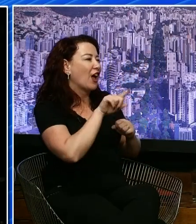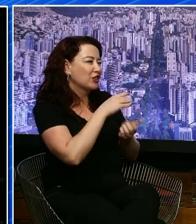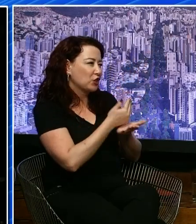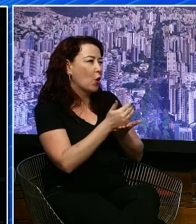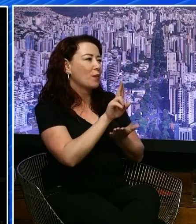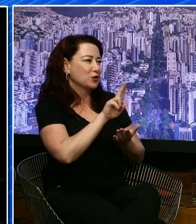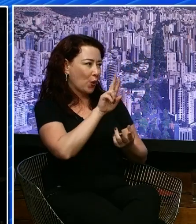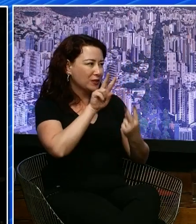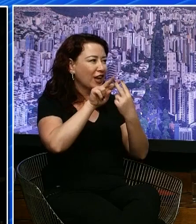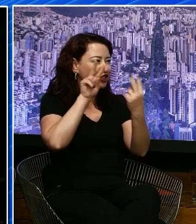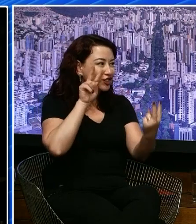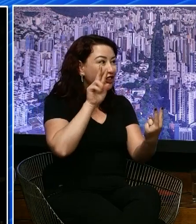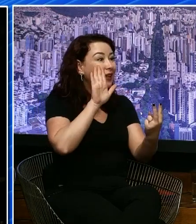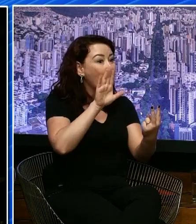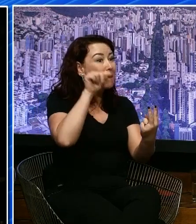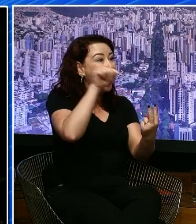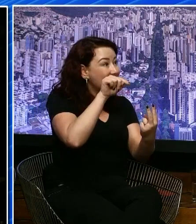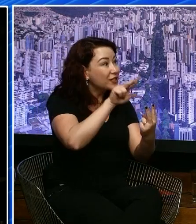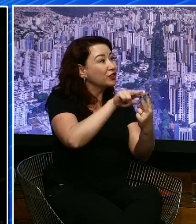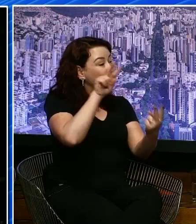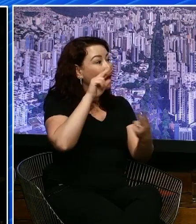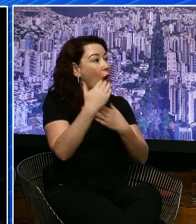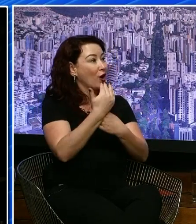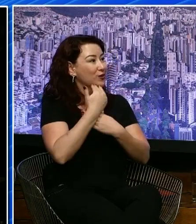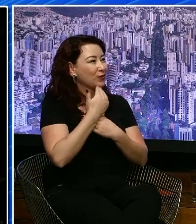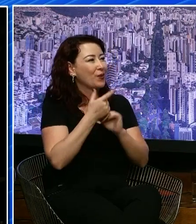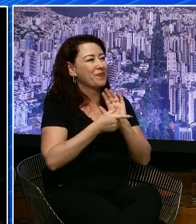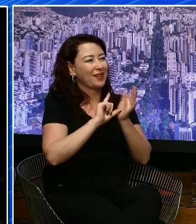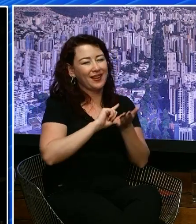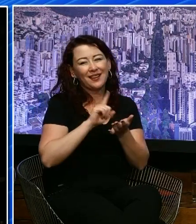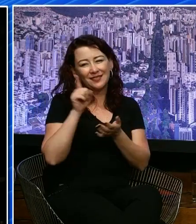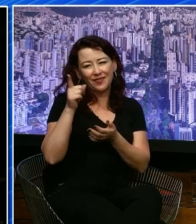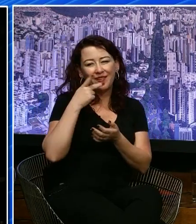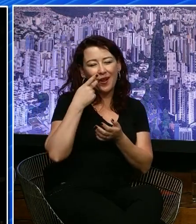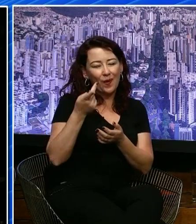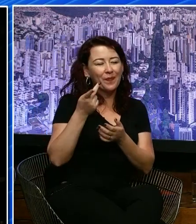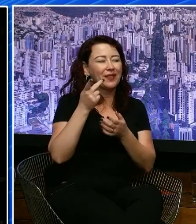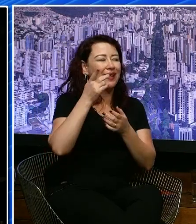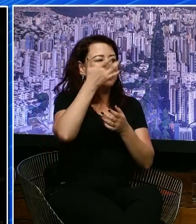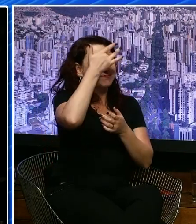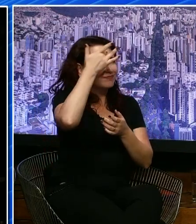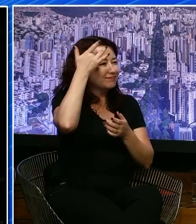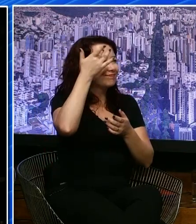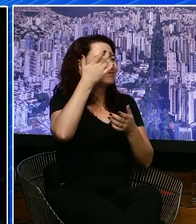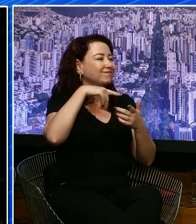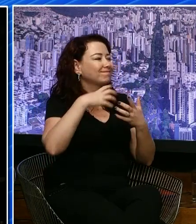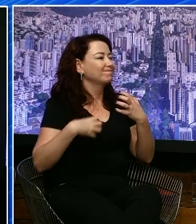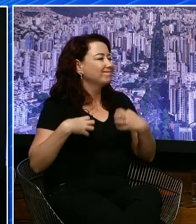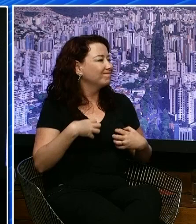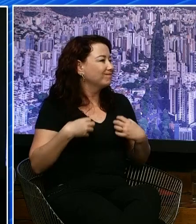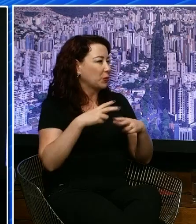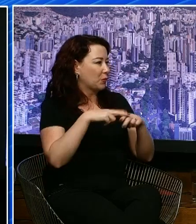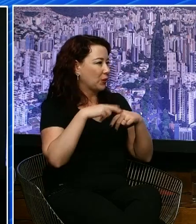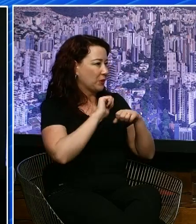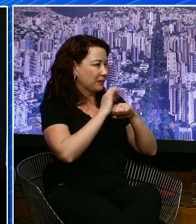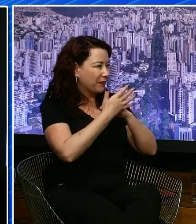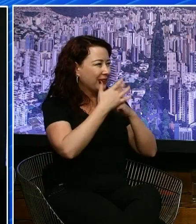importante. E quando você falou de pandemia, das doenças, né, emocionais, sofrimento mental, a gente